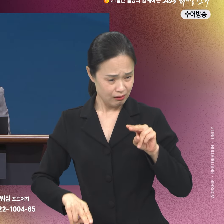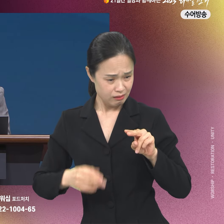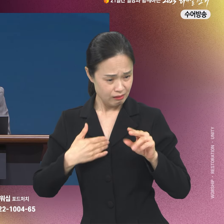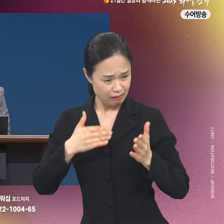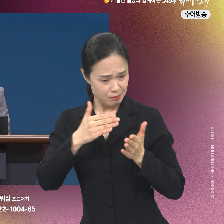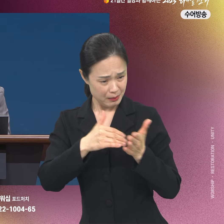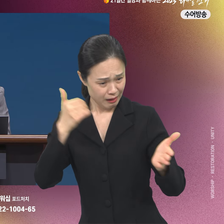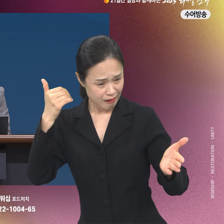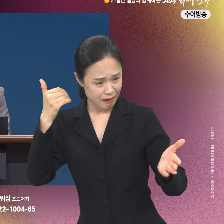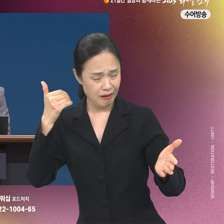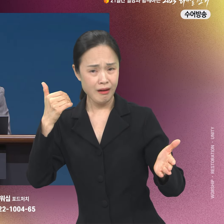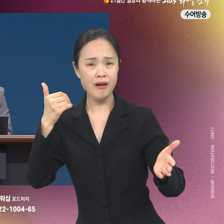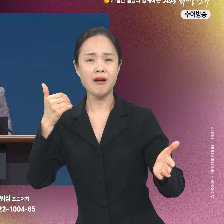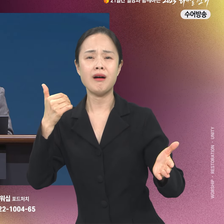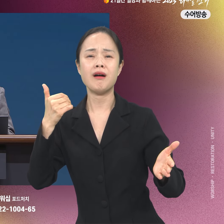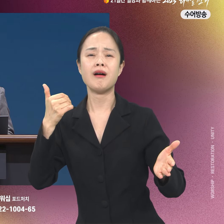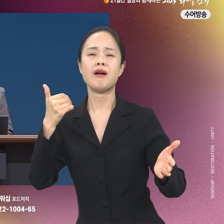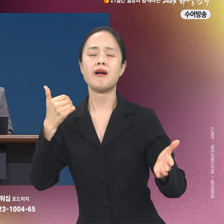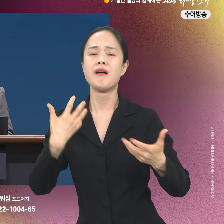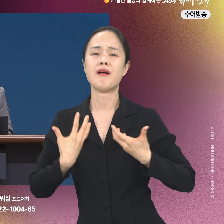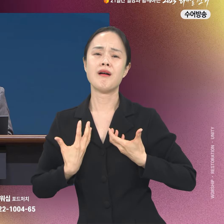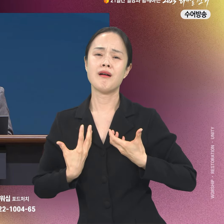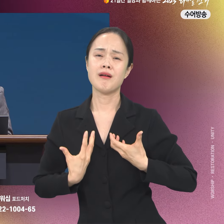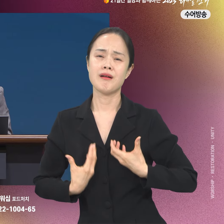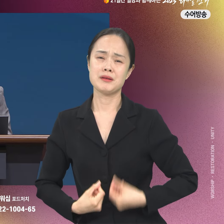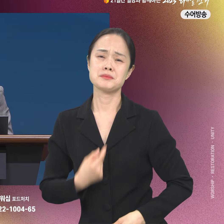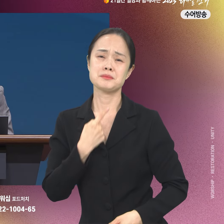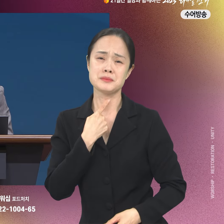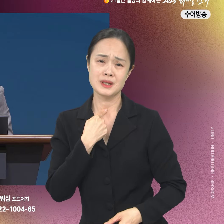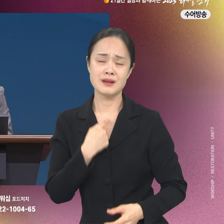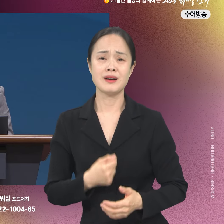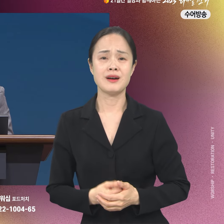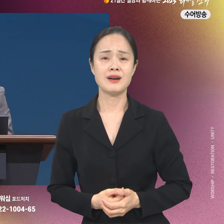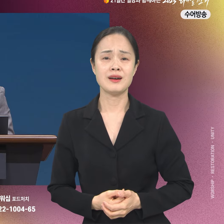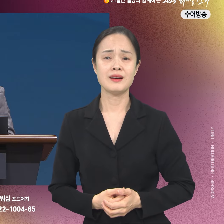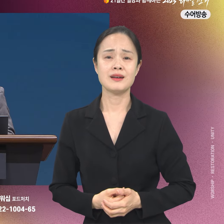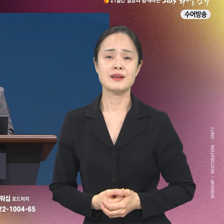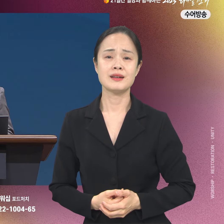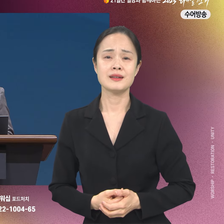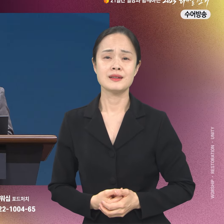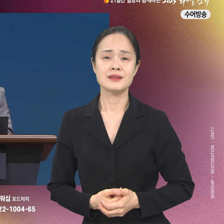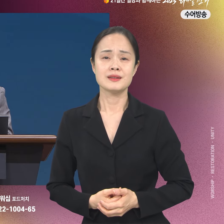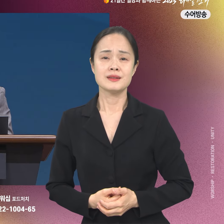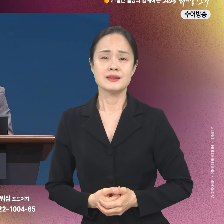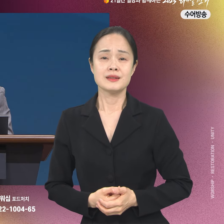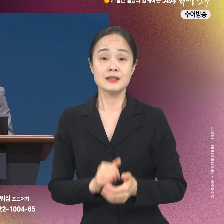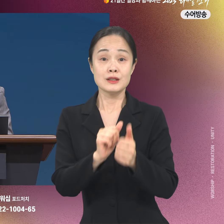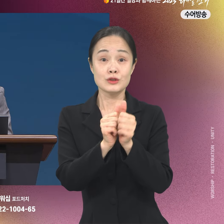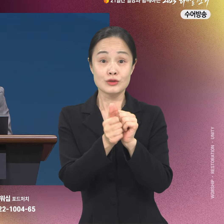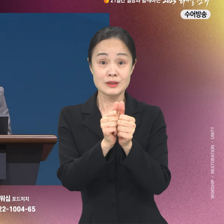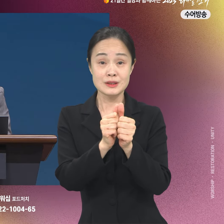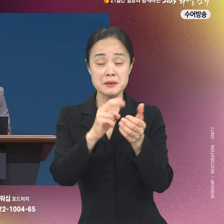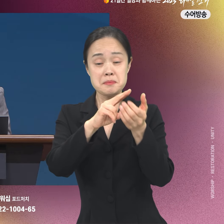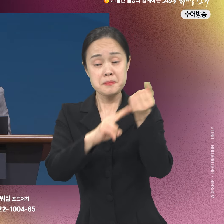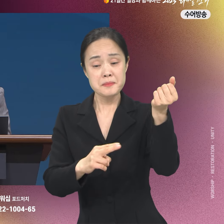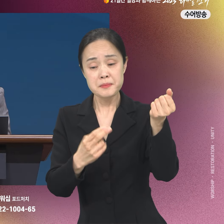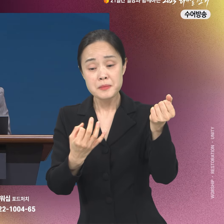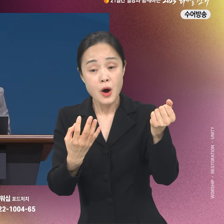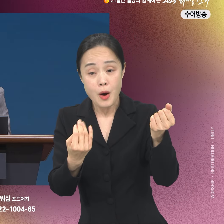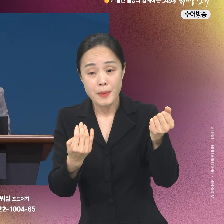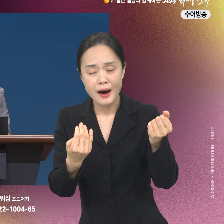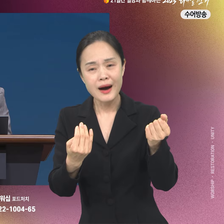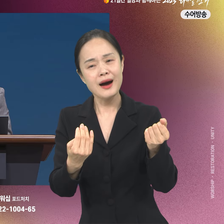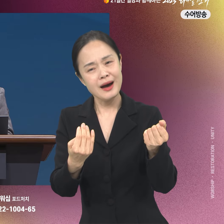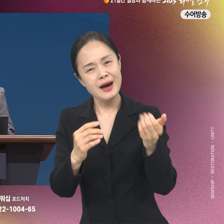같은데요. 여기서 액수를 밝힐 수는 없지만 그 지분을 제가 팔고 나가면